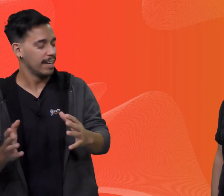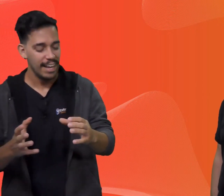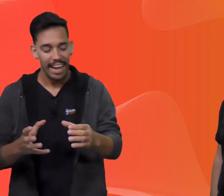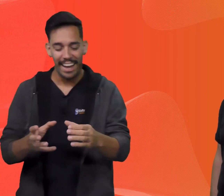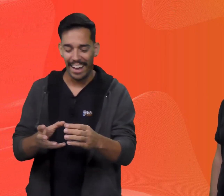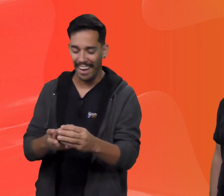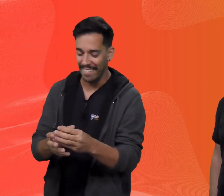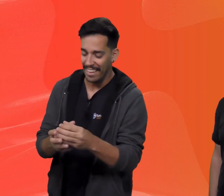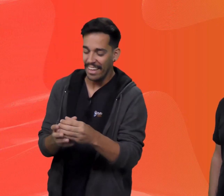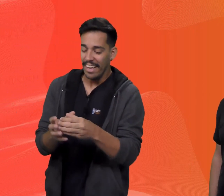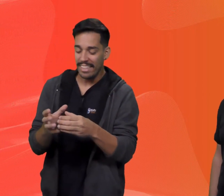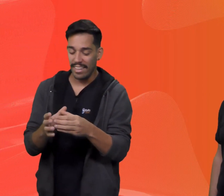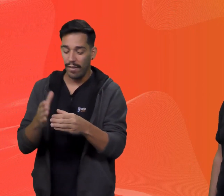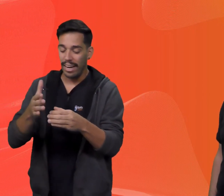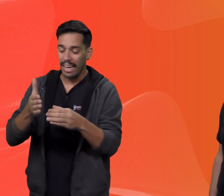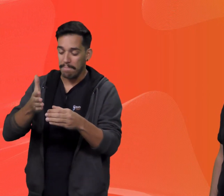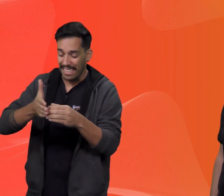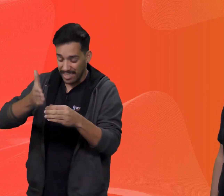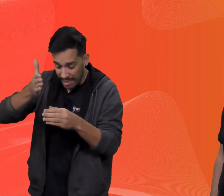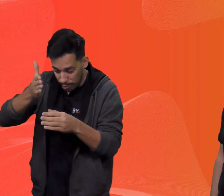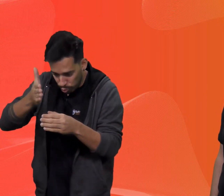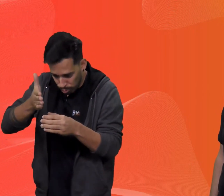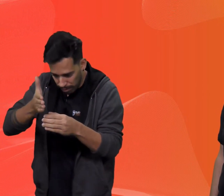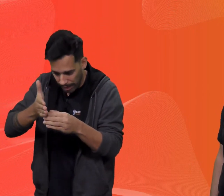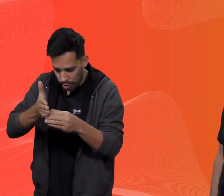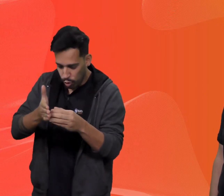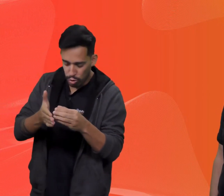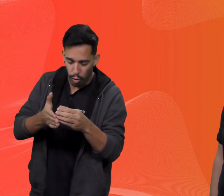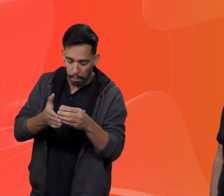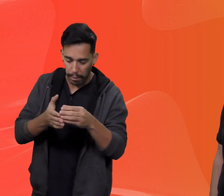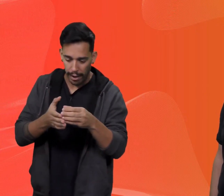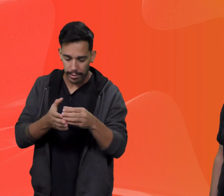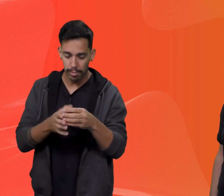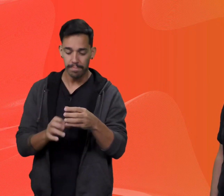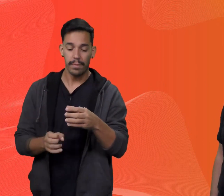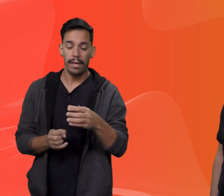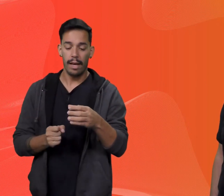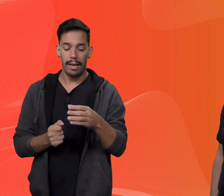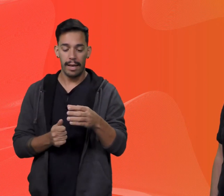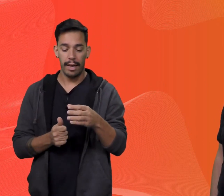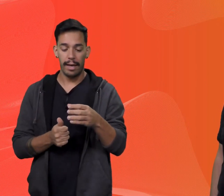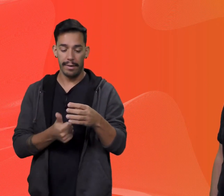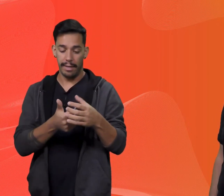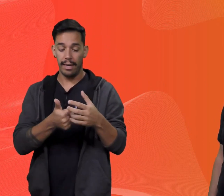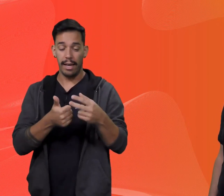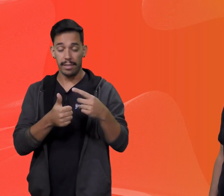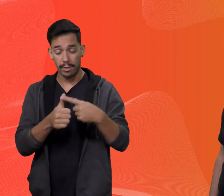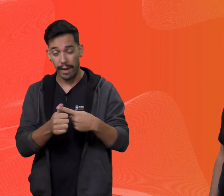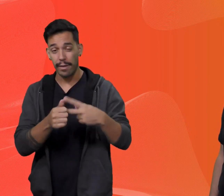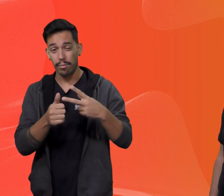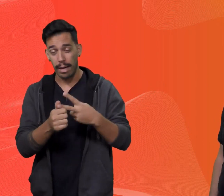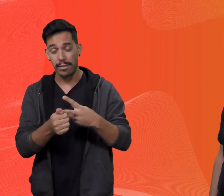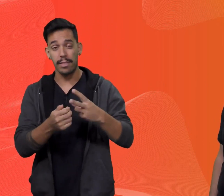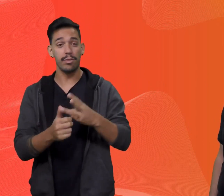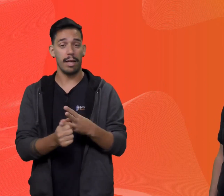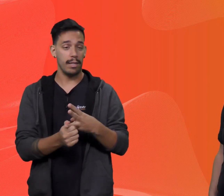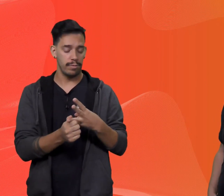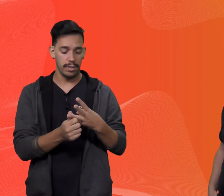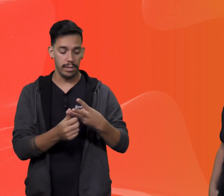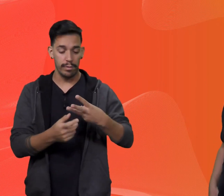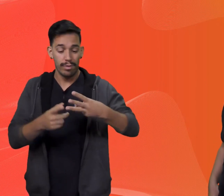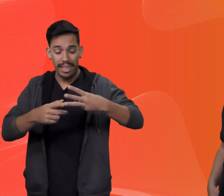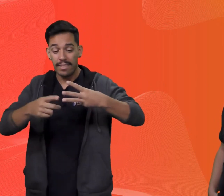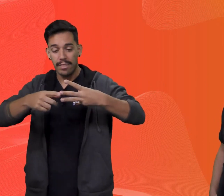entende. Então, ele é maciço, ele é todo completo, ele é esférico, maciço e